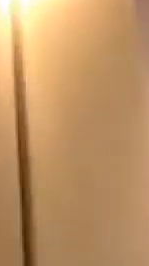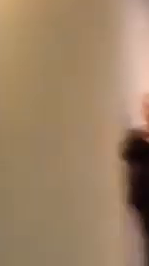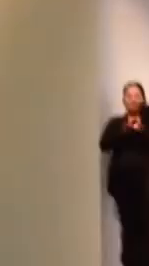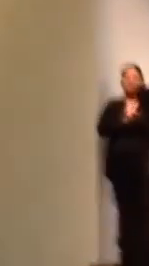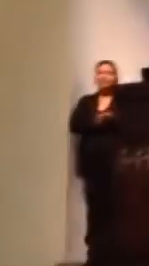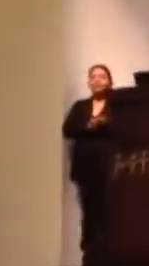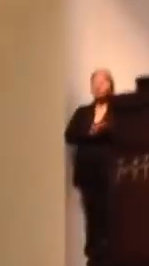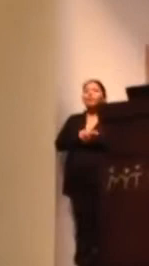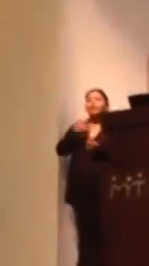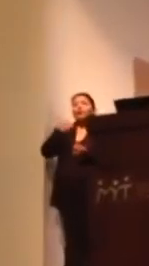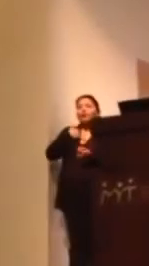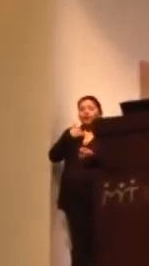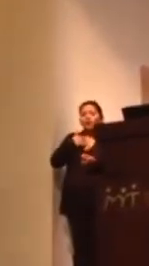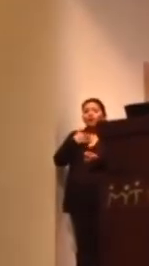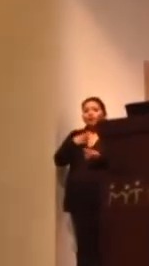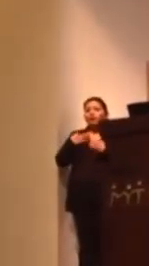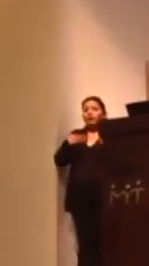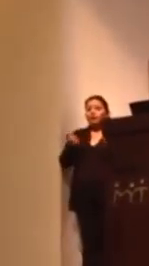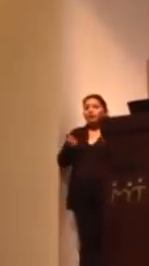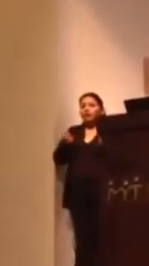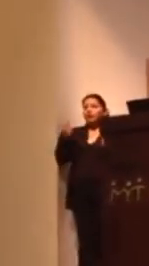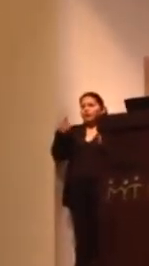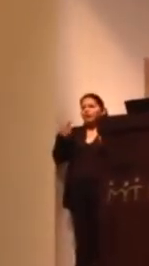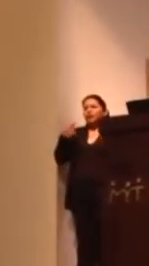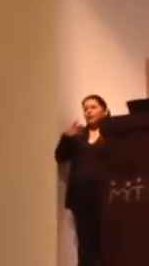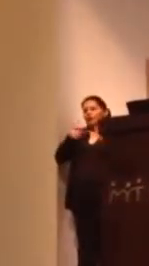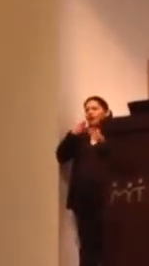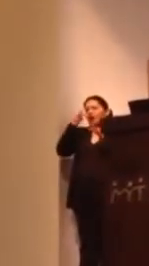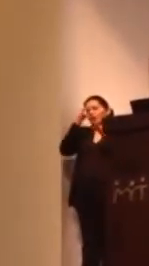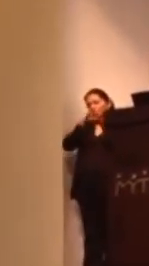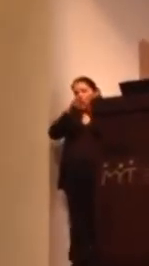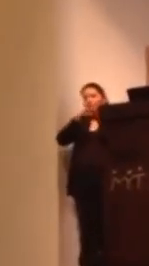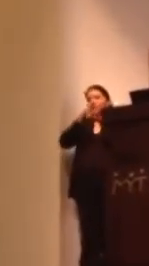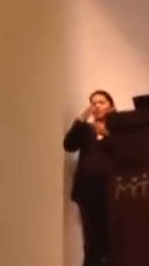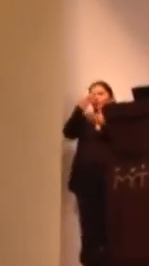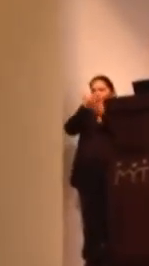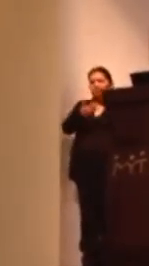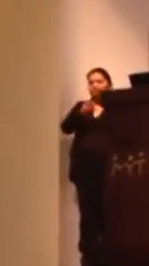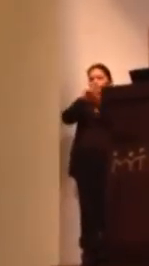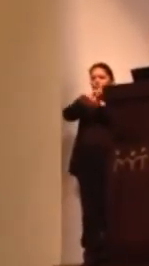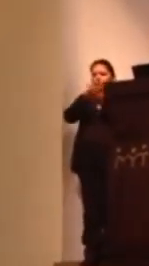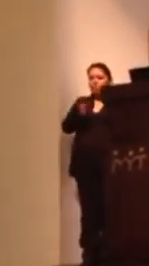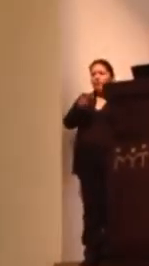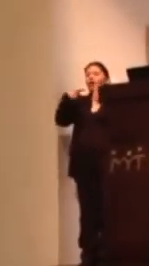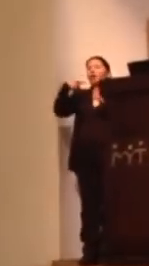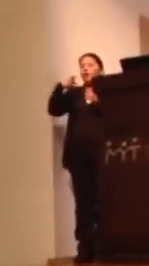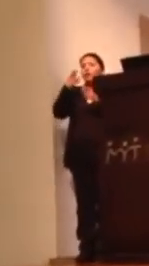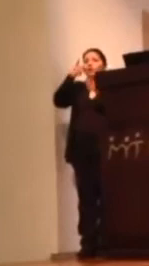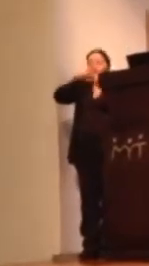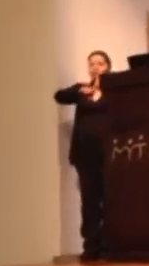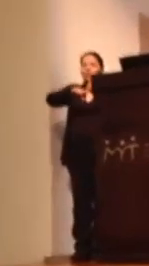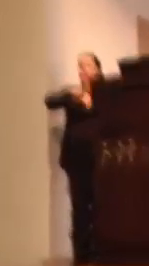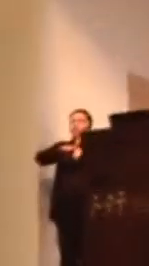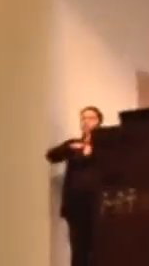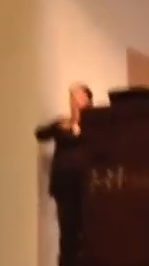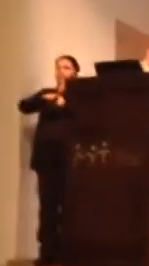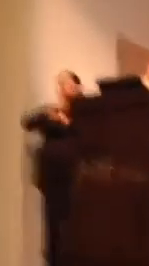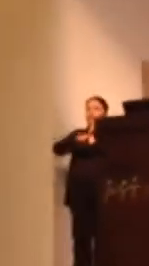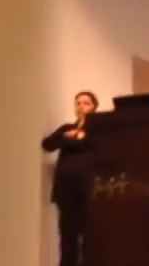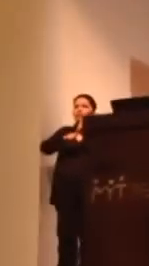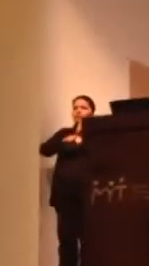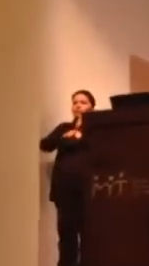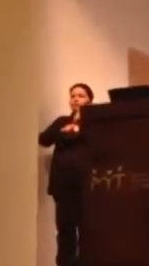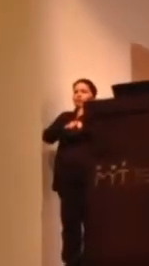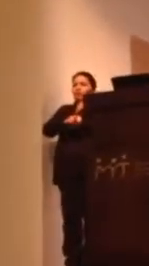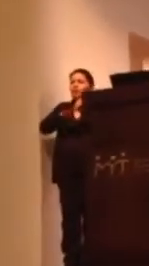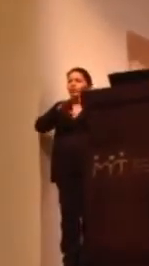Sin embargo, yo entiendo si hay que cumplir con esos programas, etcétera, pero dentro de la